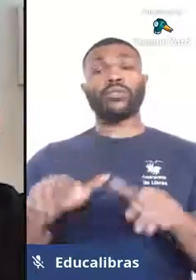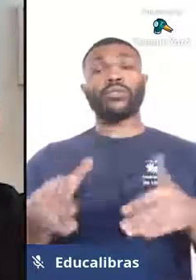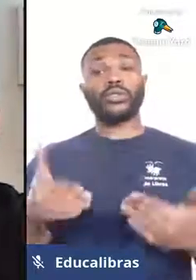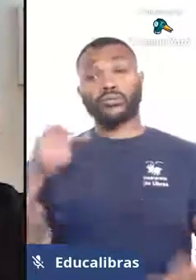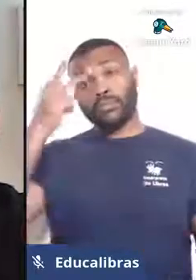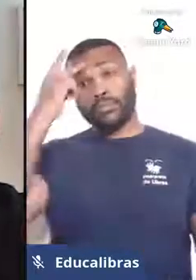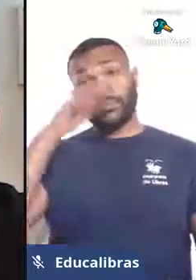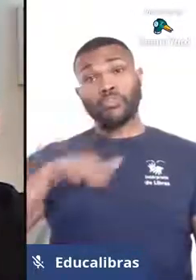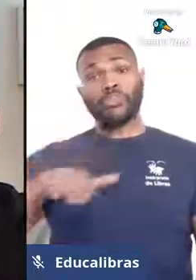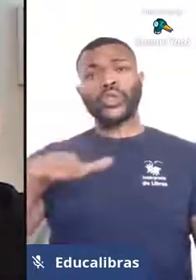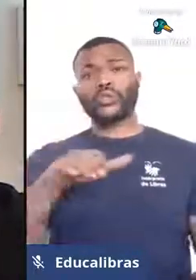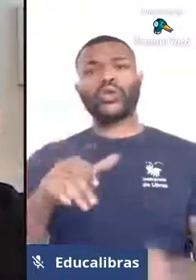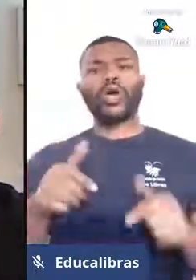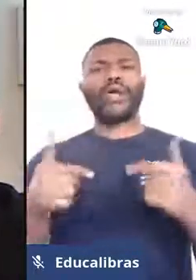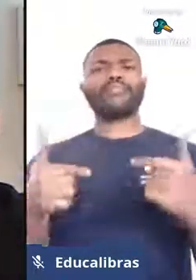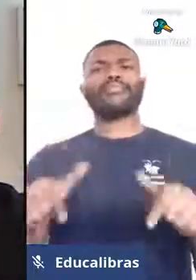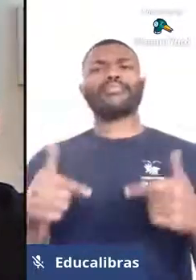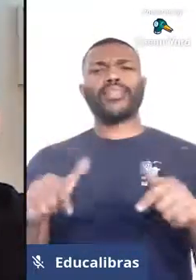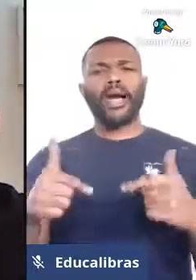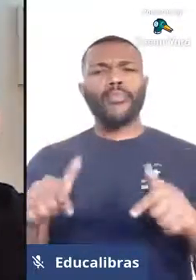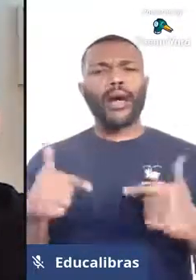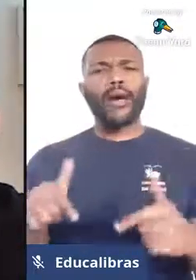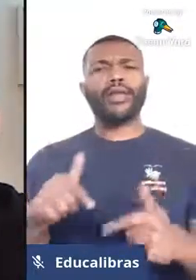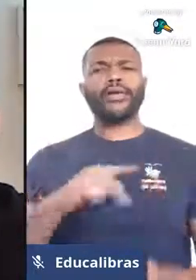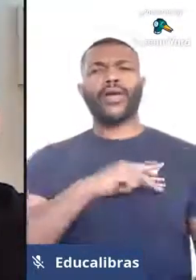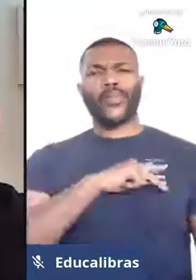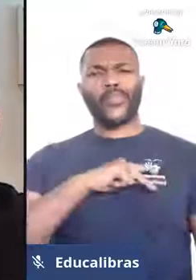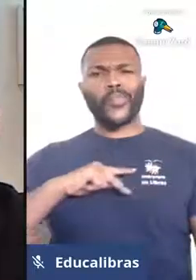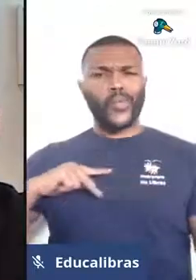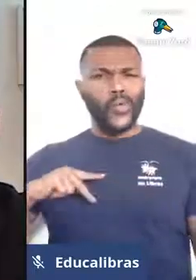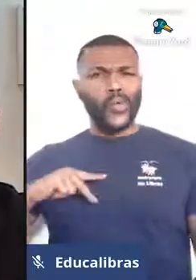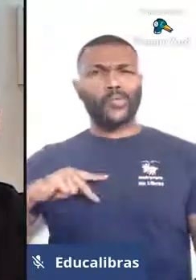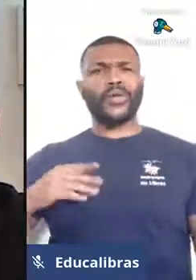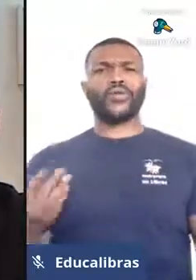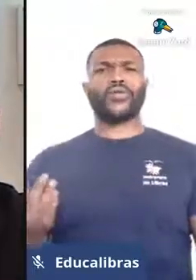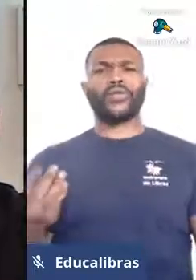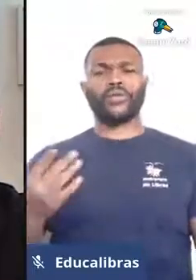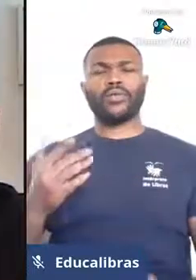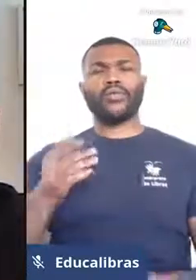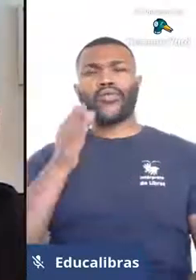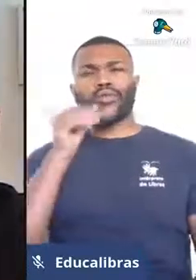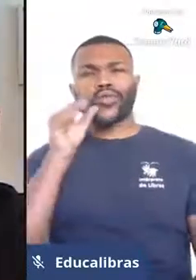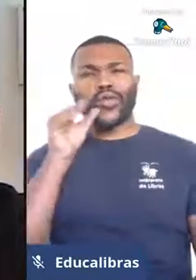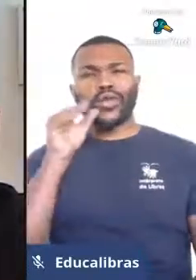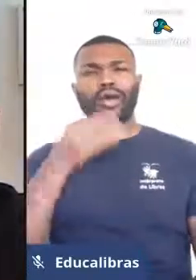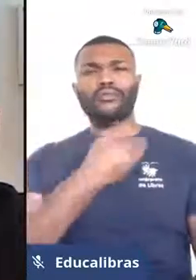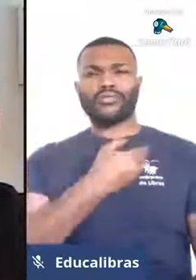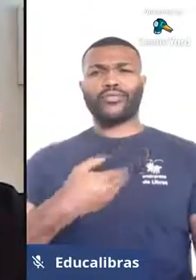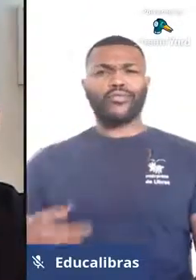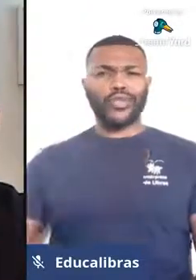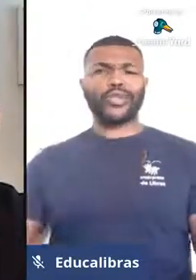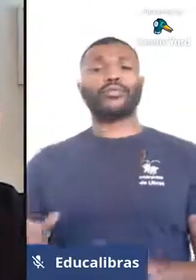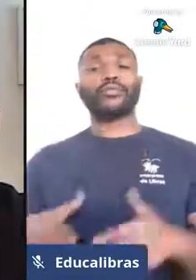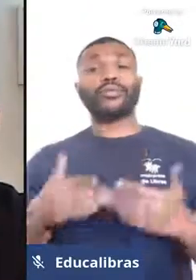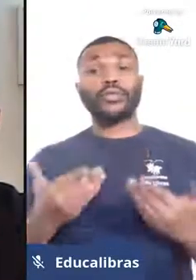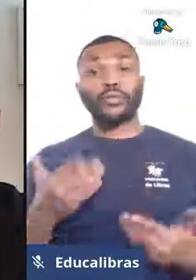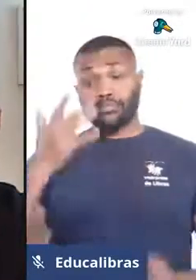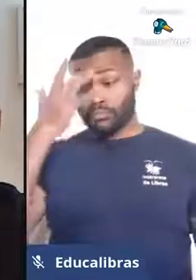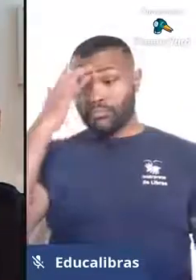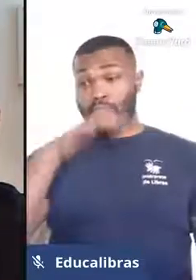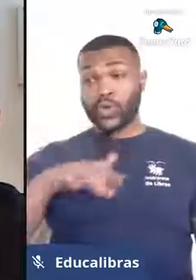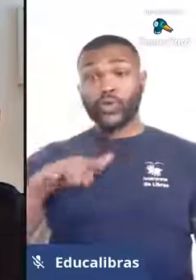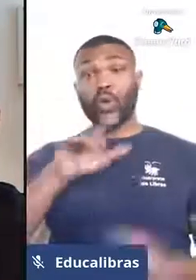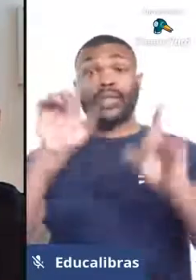promotores públicos, agentes públicos, ou seja, tinham pessoas com e sem